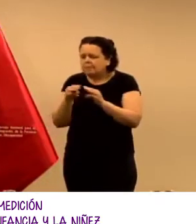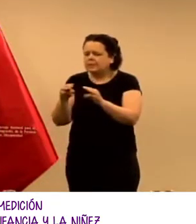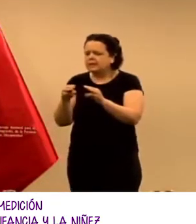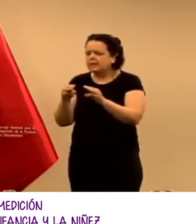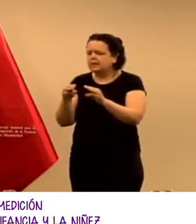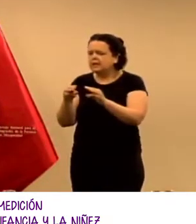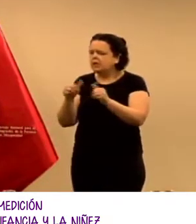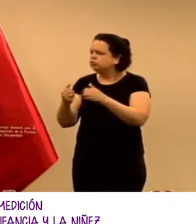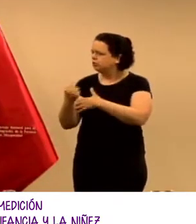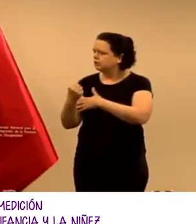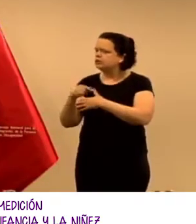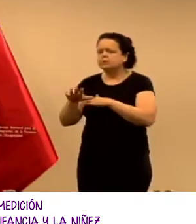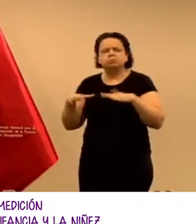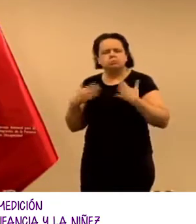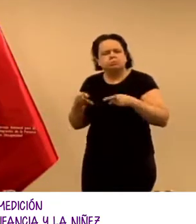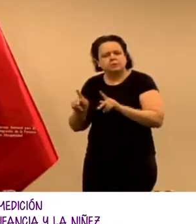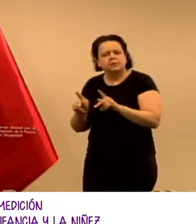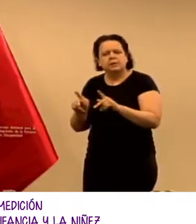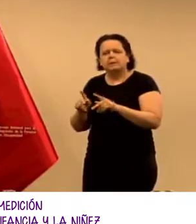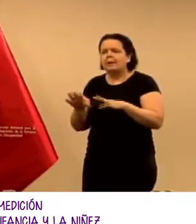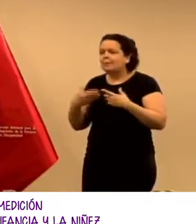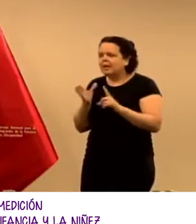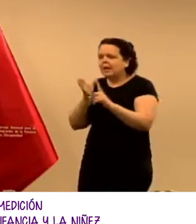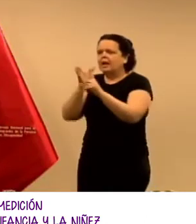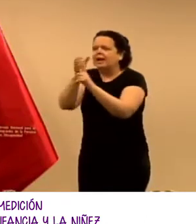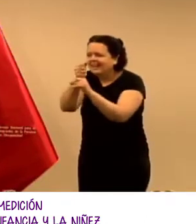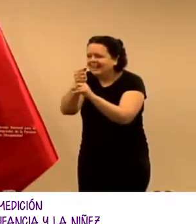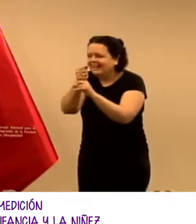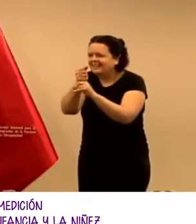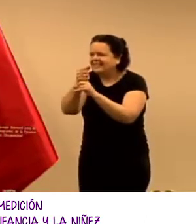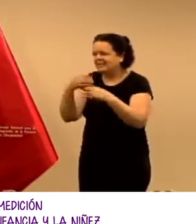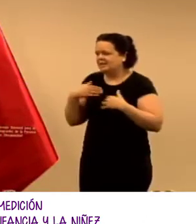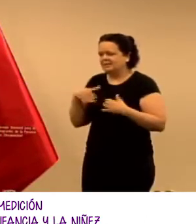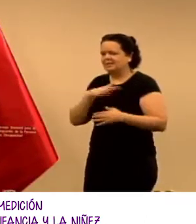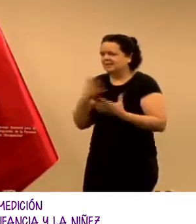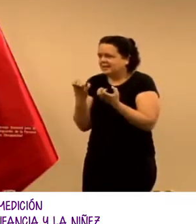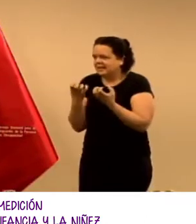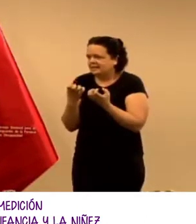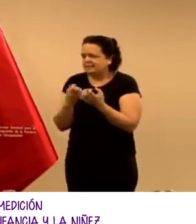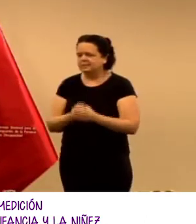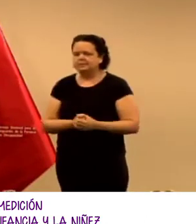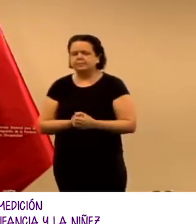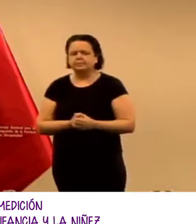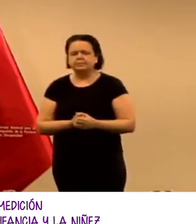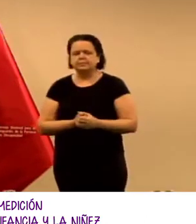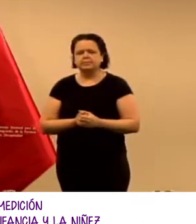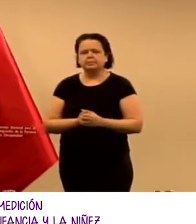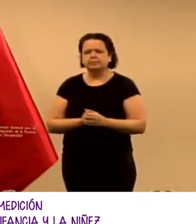metodológicamente robusto y que permitiera realmente alcanzar los objetivos que nos estábamos proponiendo.